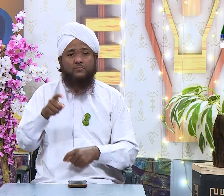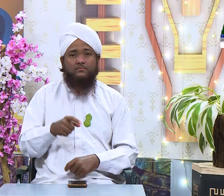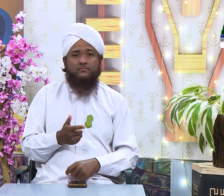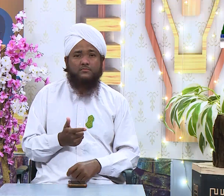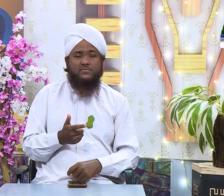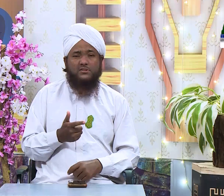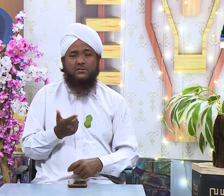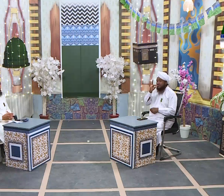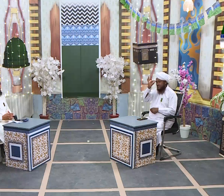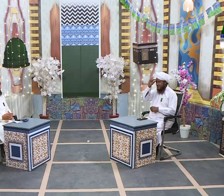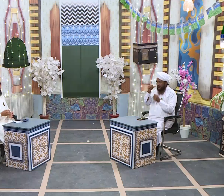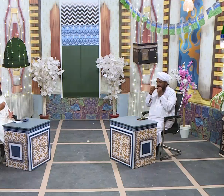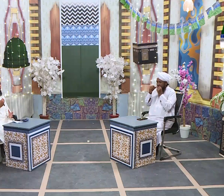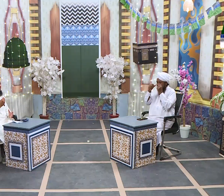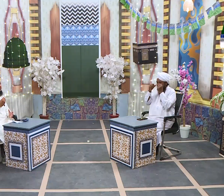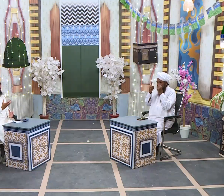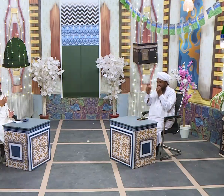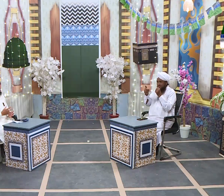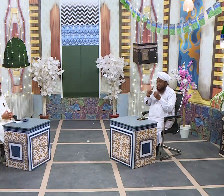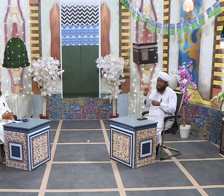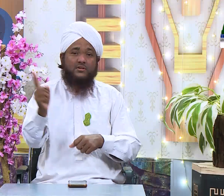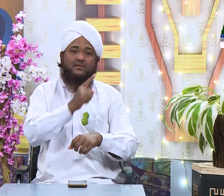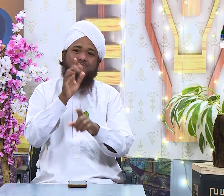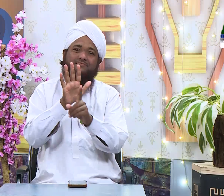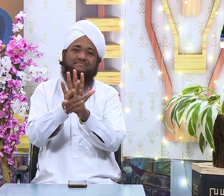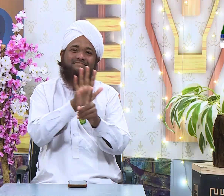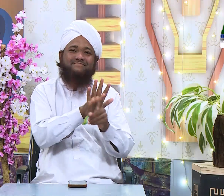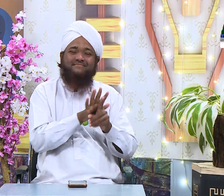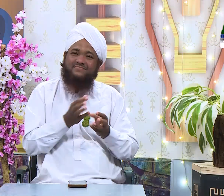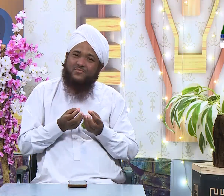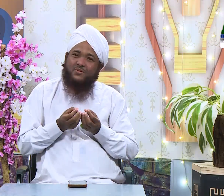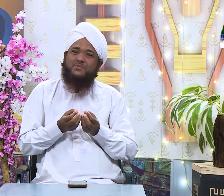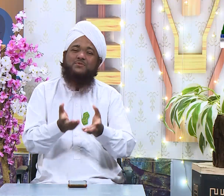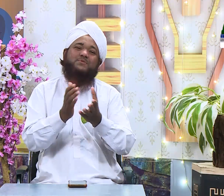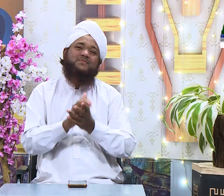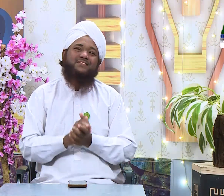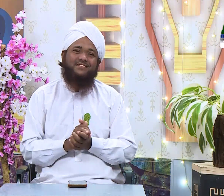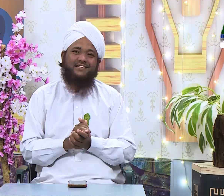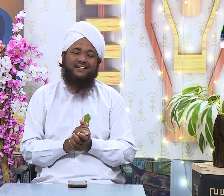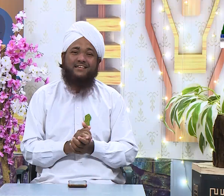اللہ علیہ وسلم نے اخلاق کے پیغام کو عام کیا۔ قرآن مجید فرقان حمید کے اندر اللہ رب العزت نے ارشاد